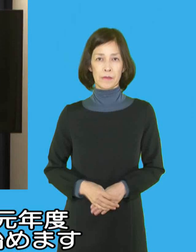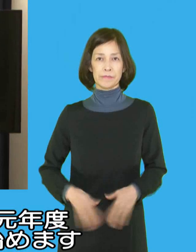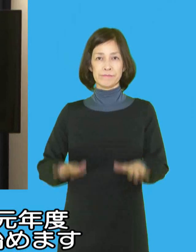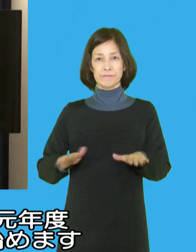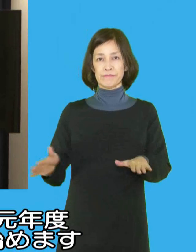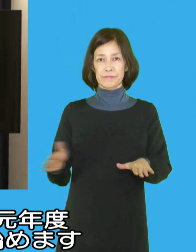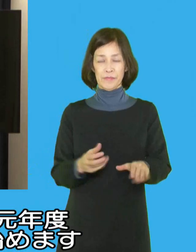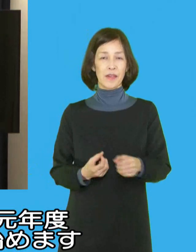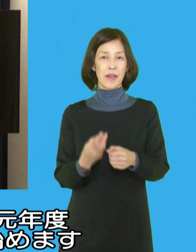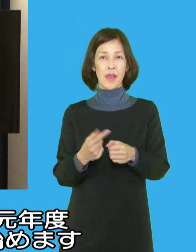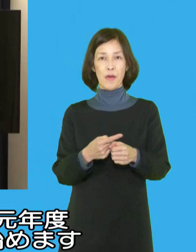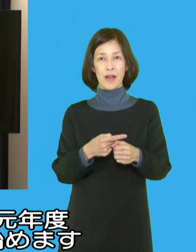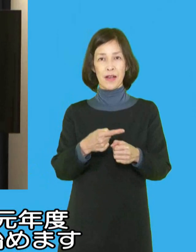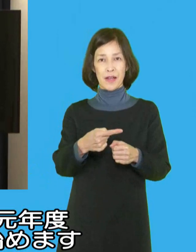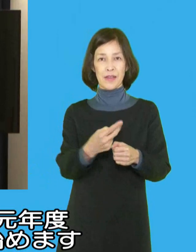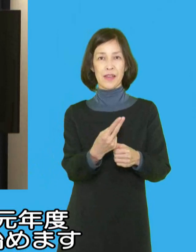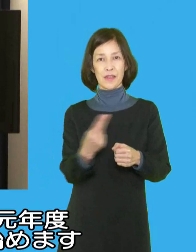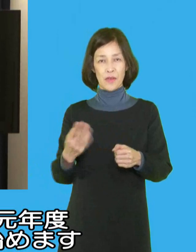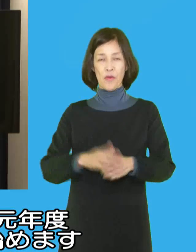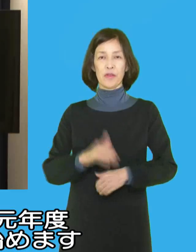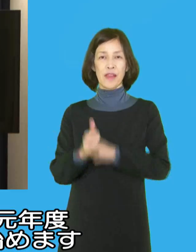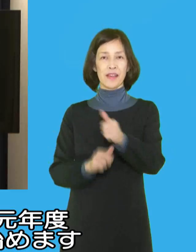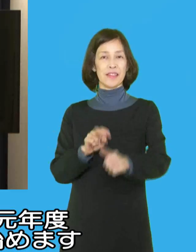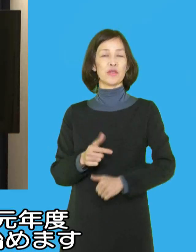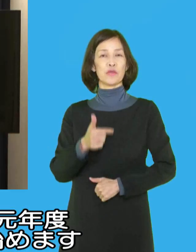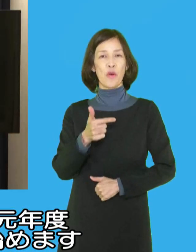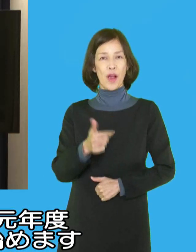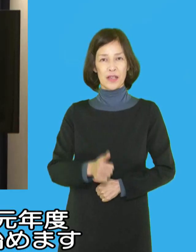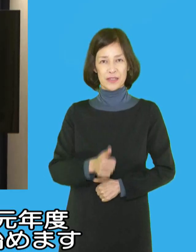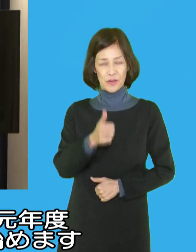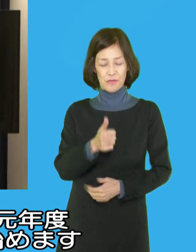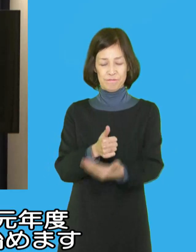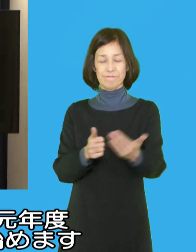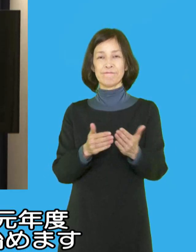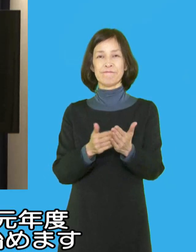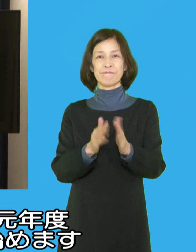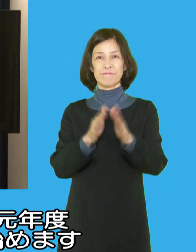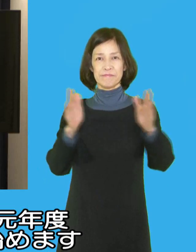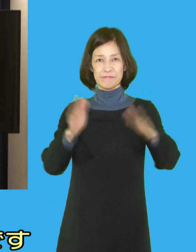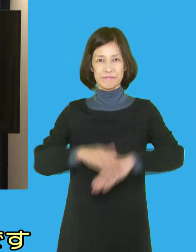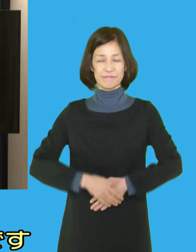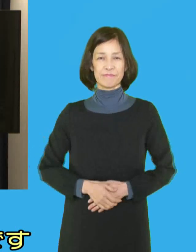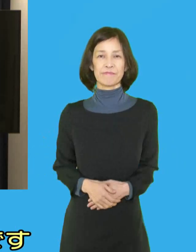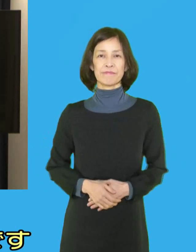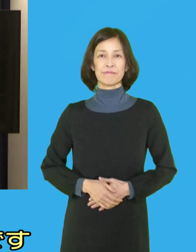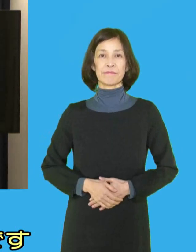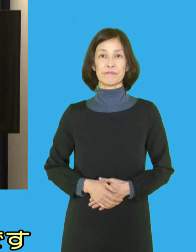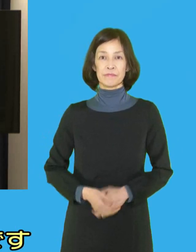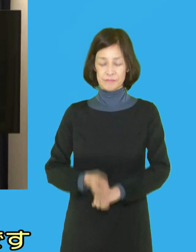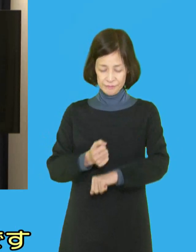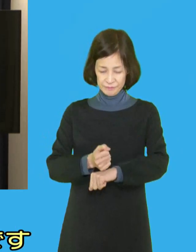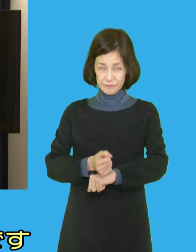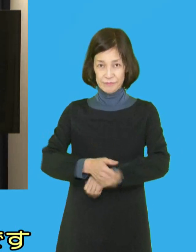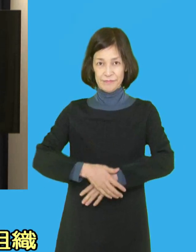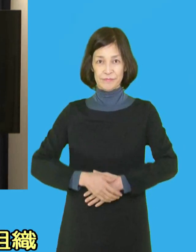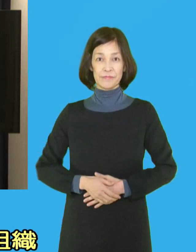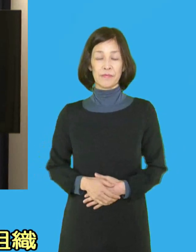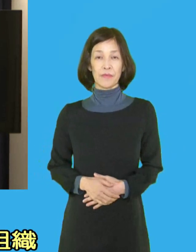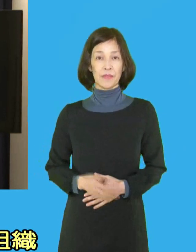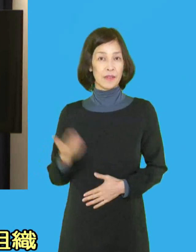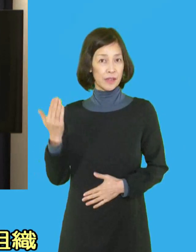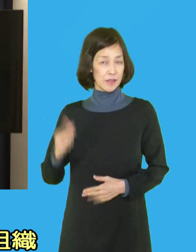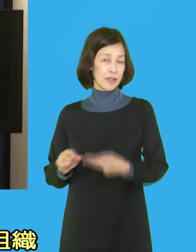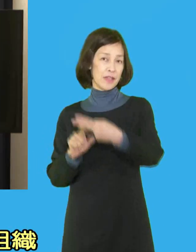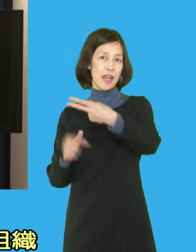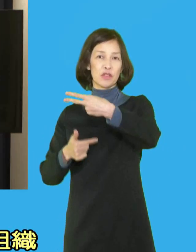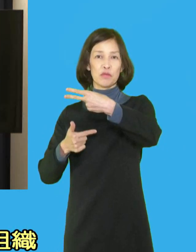それではただいまから令和元年度第26回市長記者会見を始めさせていただきます。 はい、お疲れ様です。